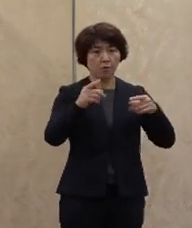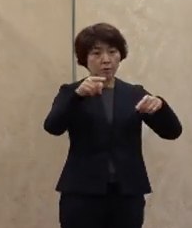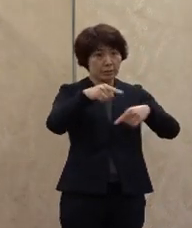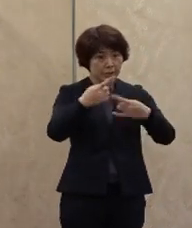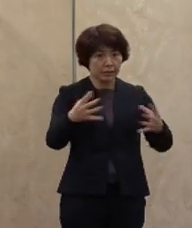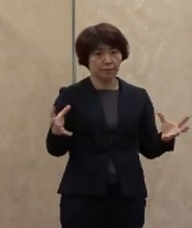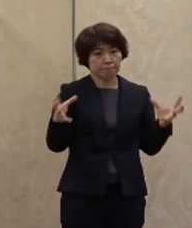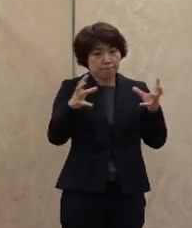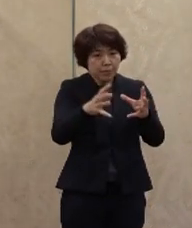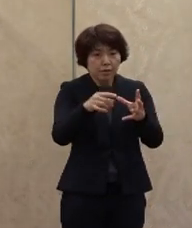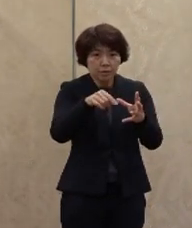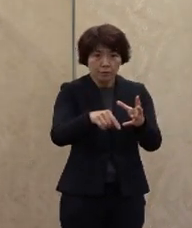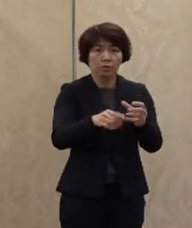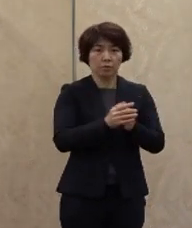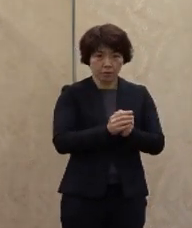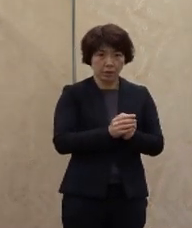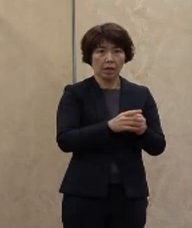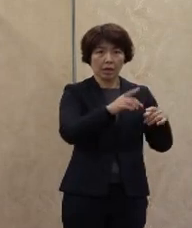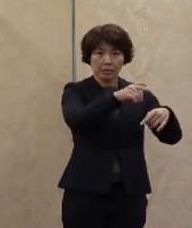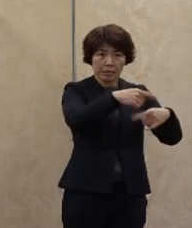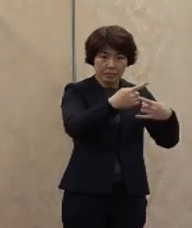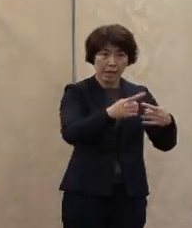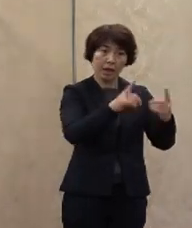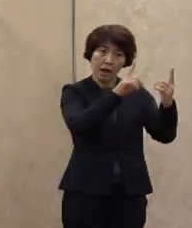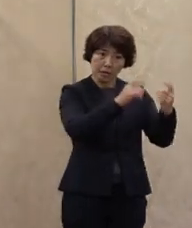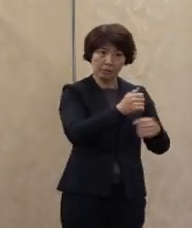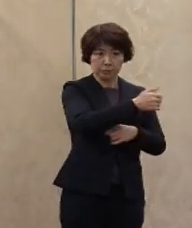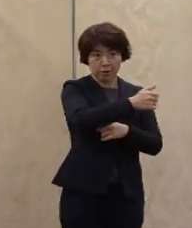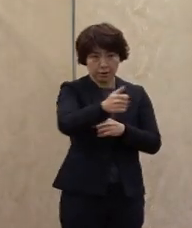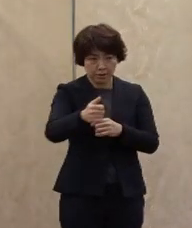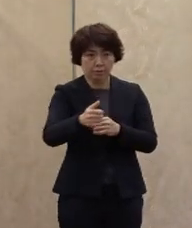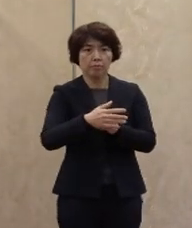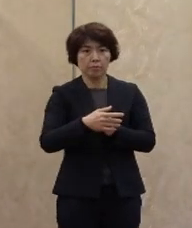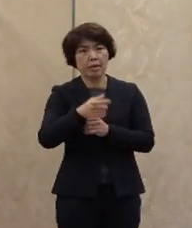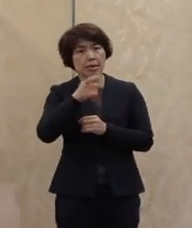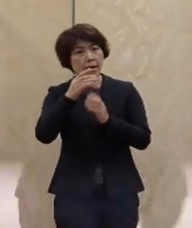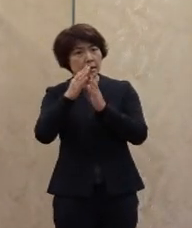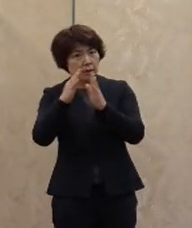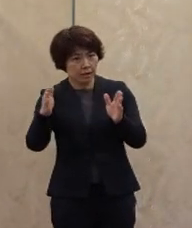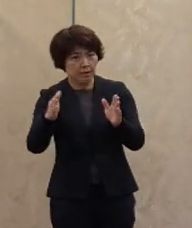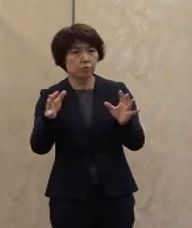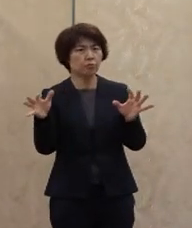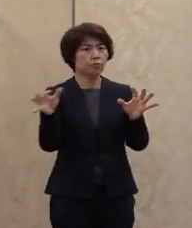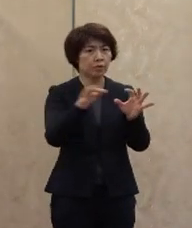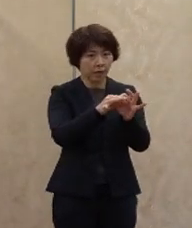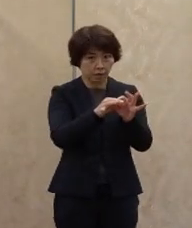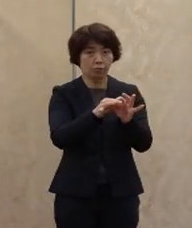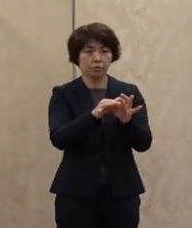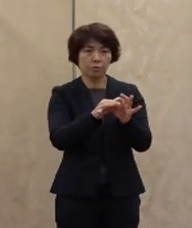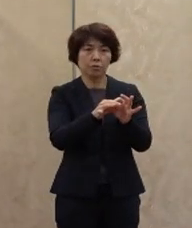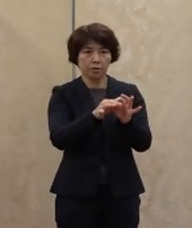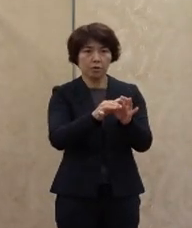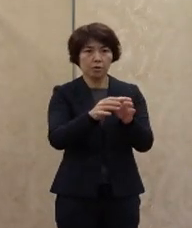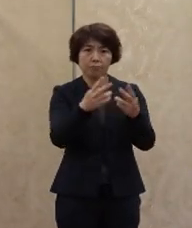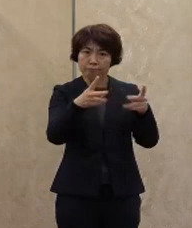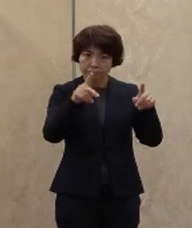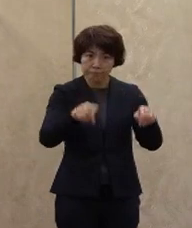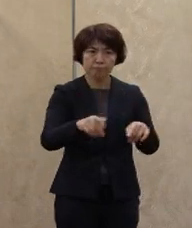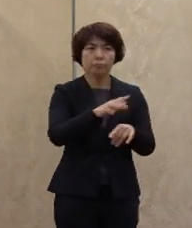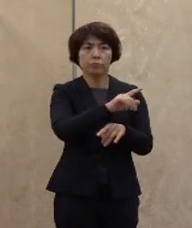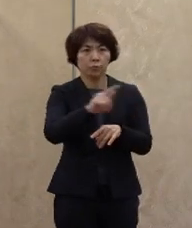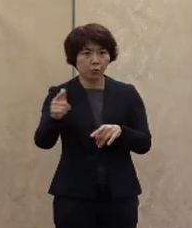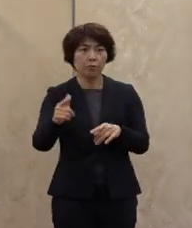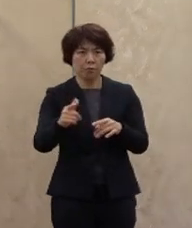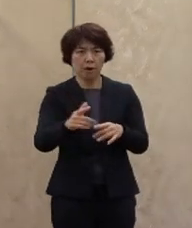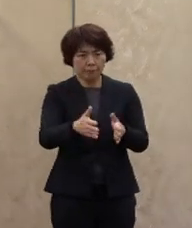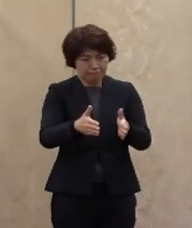挨拶回り、その後の飲食、宴会、どんちゃん騒ぎ、そういったことにつながる、そういったものについてはぜひ自粛をお願いした